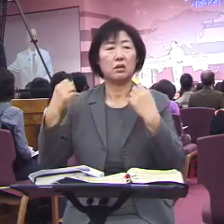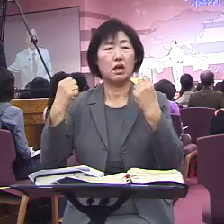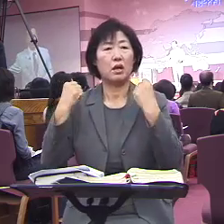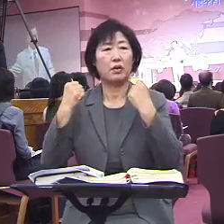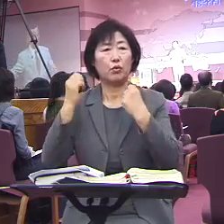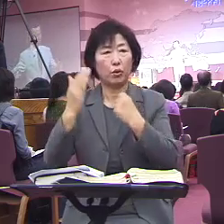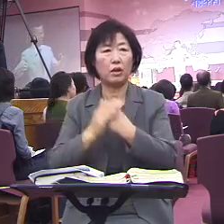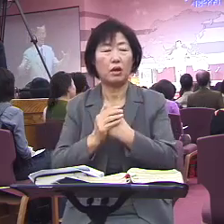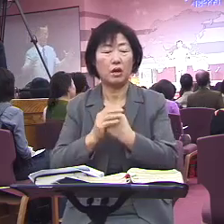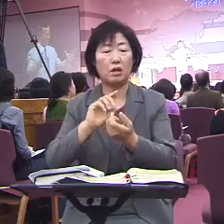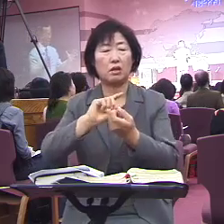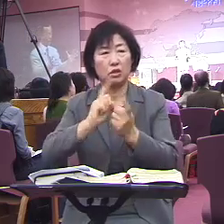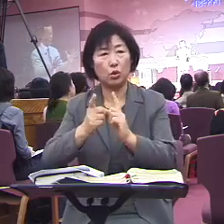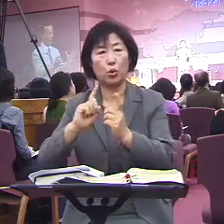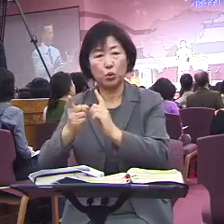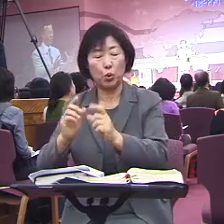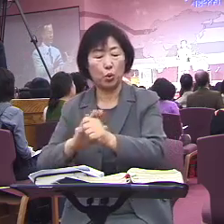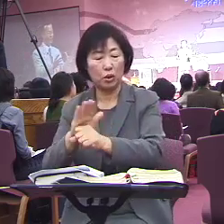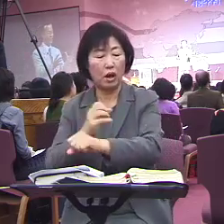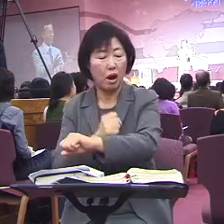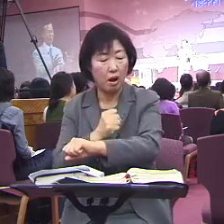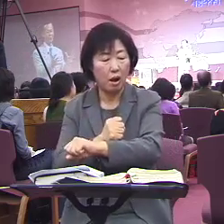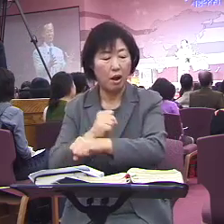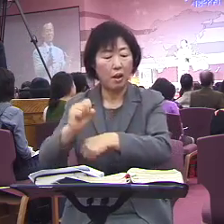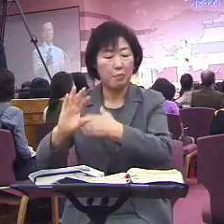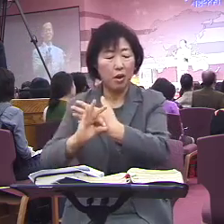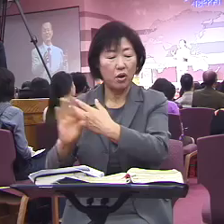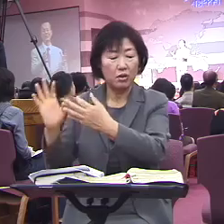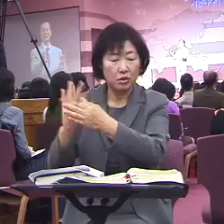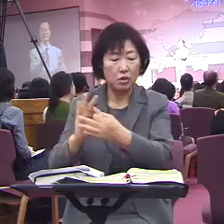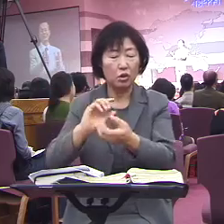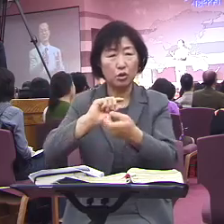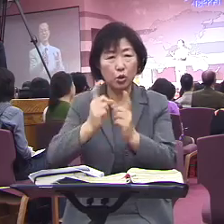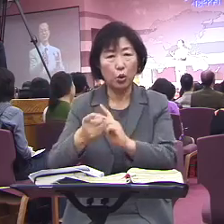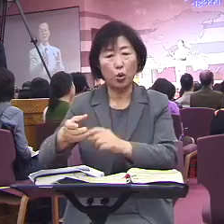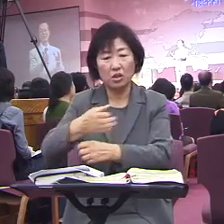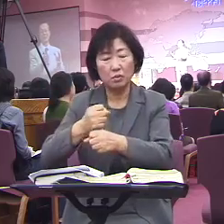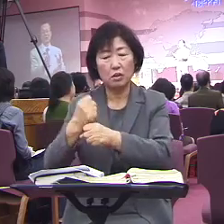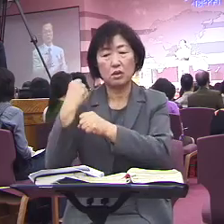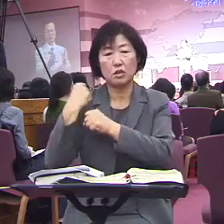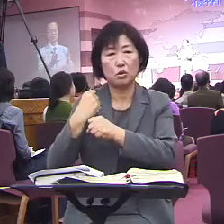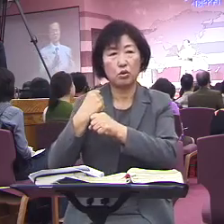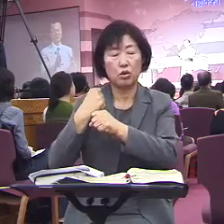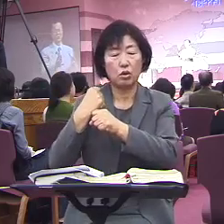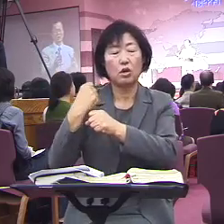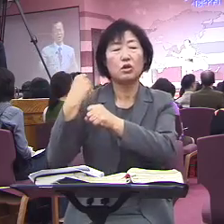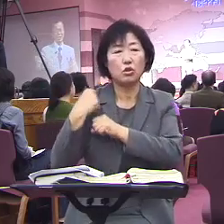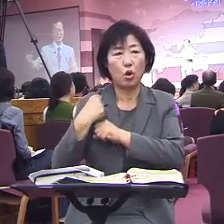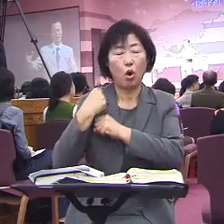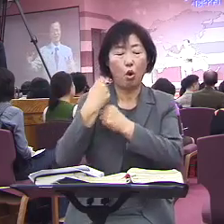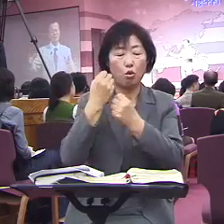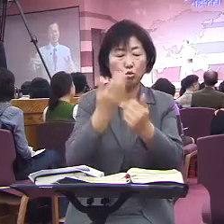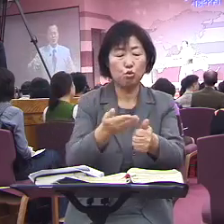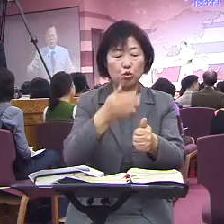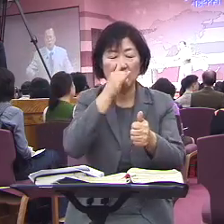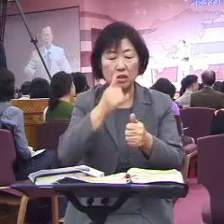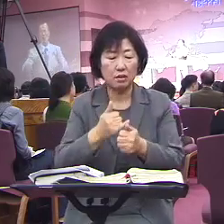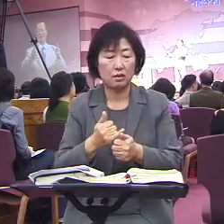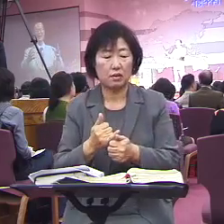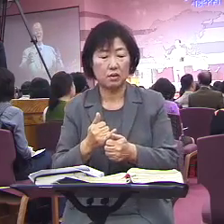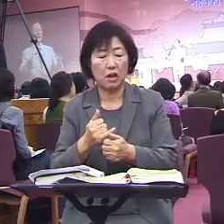말씀처럼 우리가 서로 사랑함으로써 서로 짐을 지을 수 있는, 져줄 수 있는 그러한 하나님의